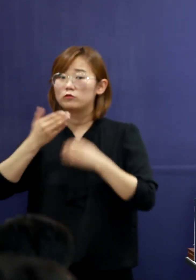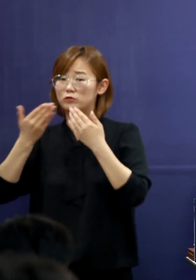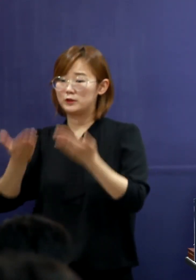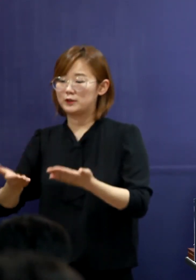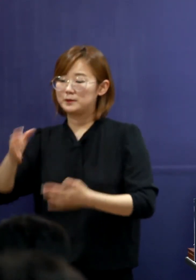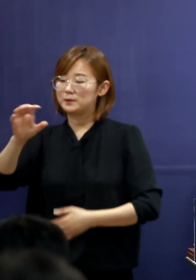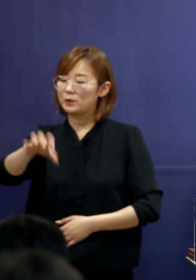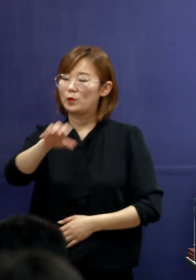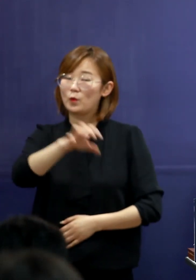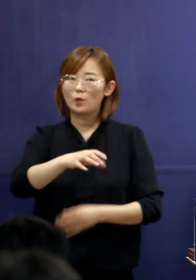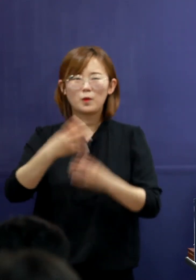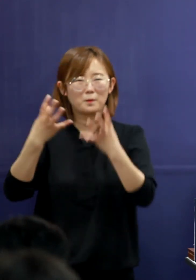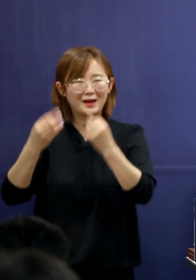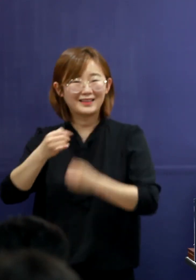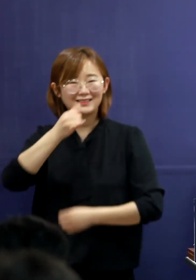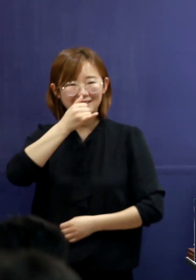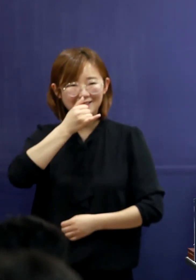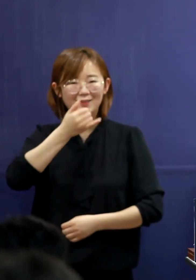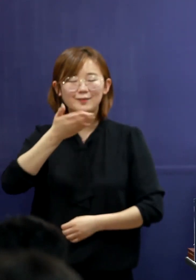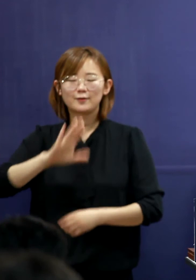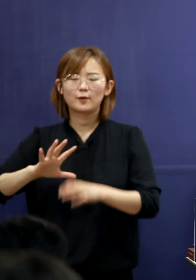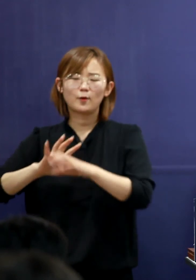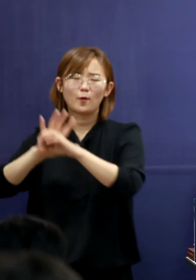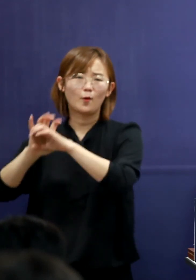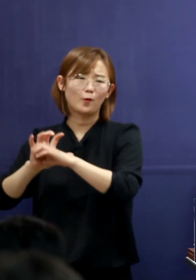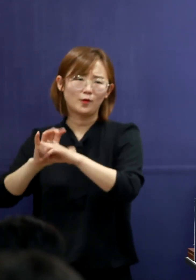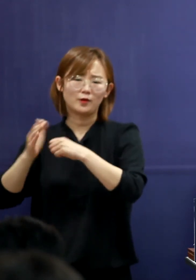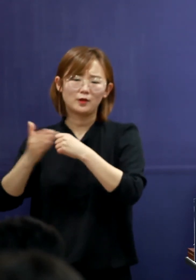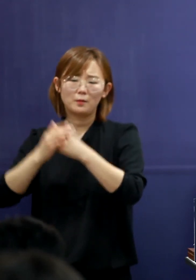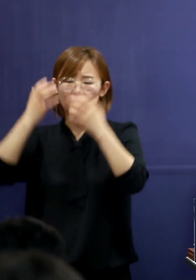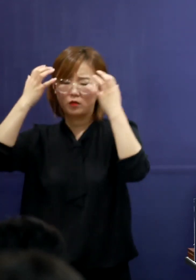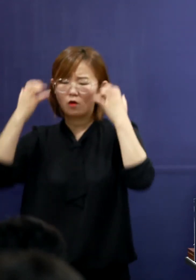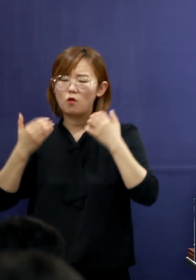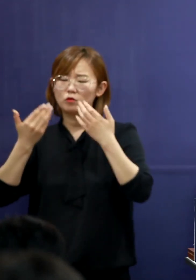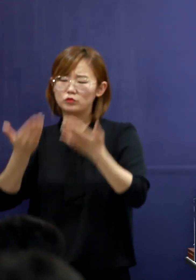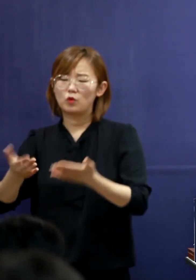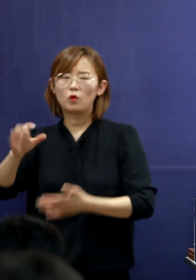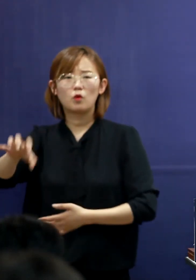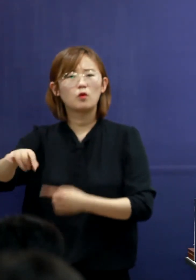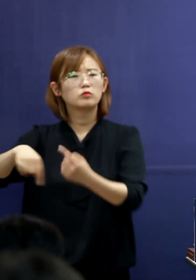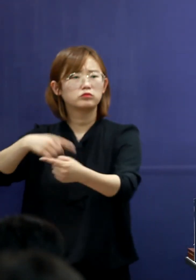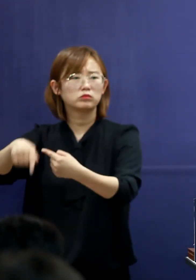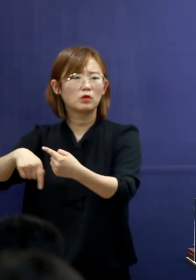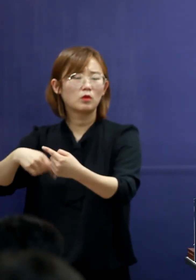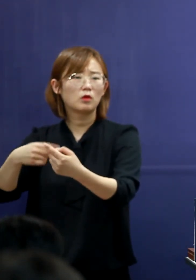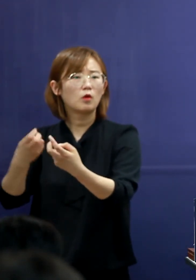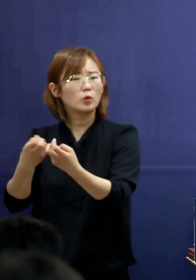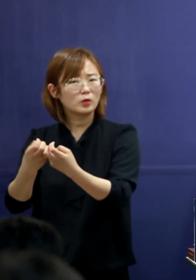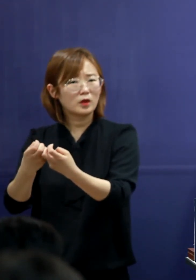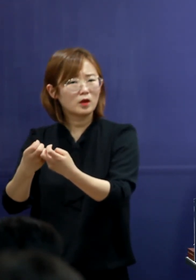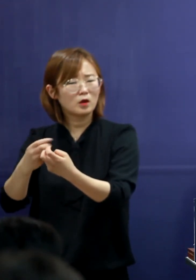호응을 받고 있는데 이 부분 코로나와 관련해서 무더위 쉼터는 운영을 어떻게 해야 될지 여쭤보고